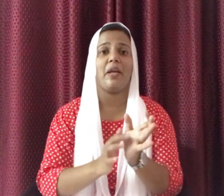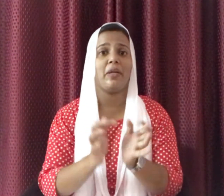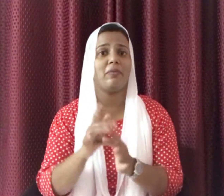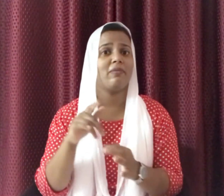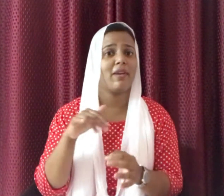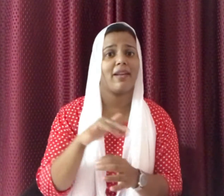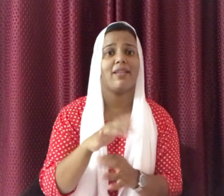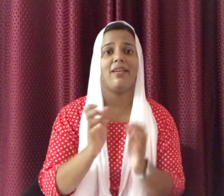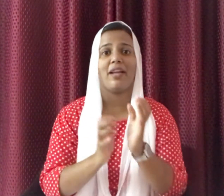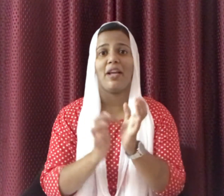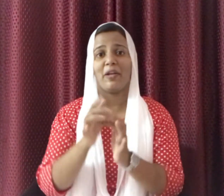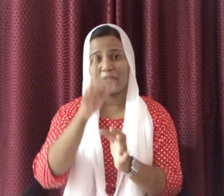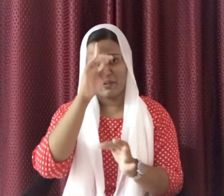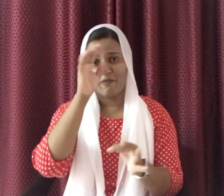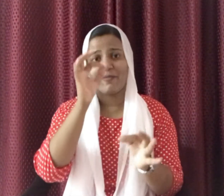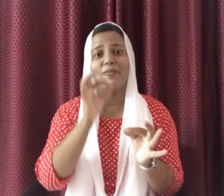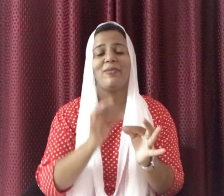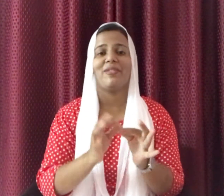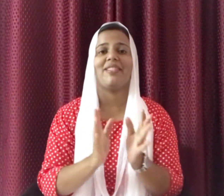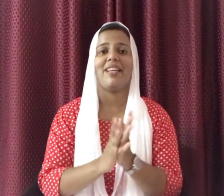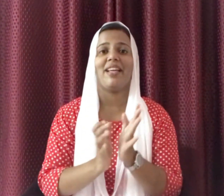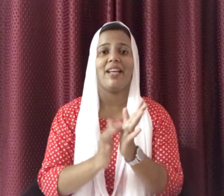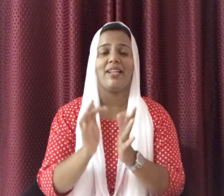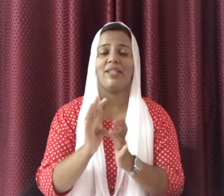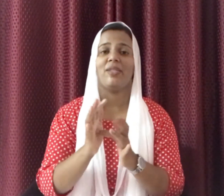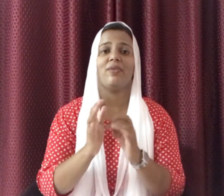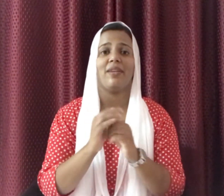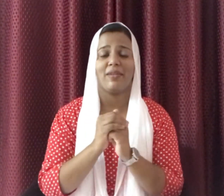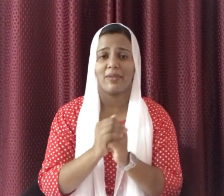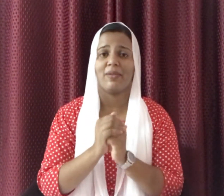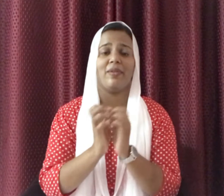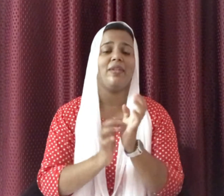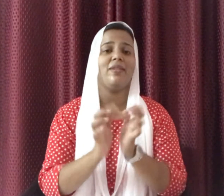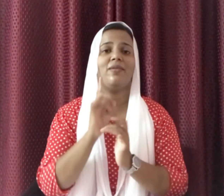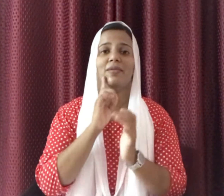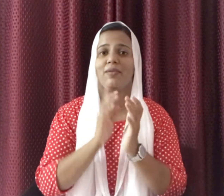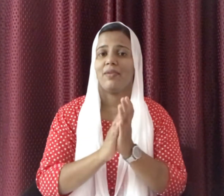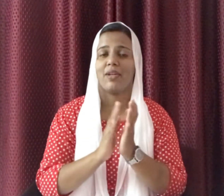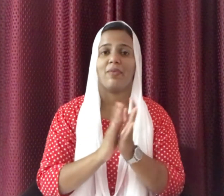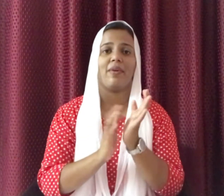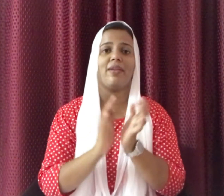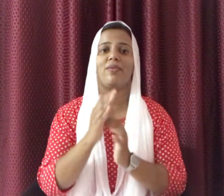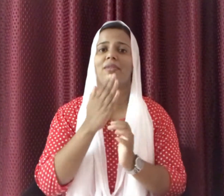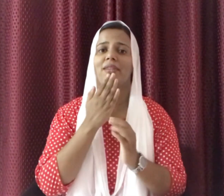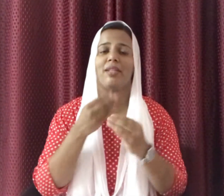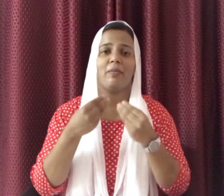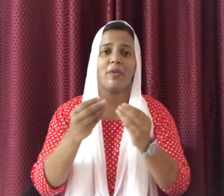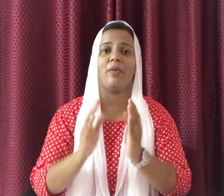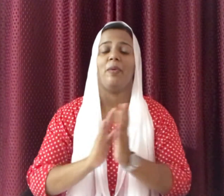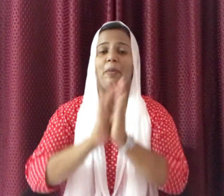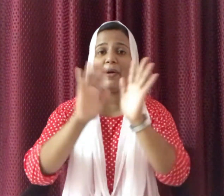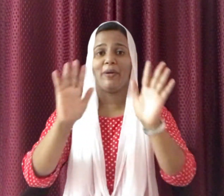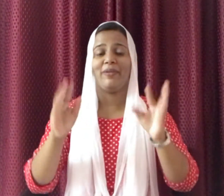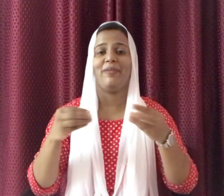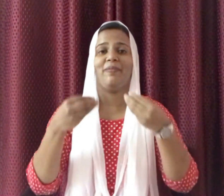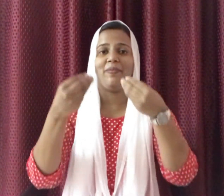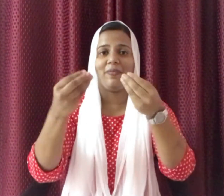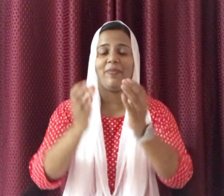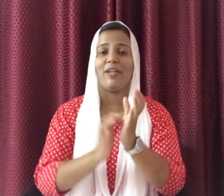പുലർത്തുവാൻ അങ്ങ് വിശ്വസ്തനാകിയാൽ സ്തോത്രം. അപ്പാ, അങ്ങേ ആരാധിക്കുന്നു, അപ്പാ അങ്ങേ സ്തുതിക്കുന്നു, അപ്പാ അങ്ങേക്ക് നന്ദി പറയുന്നു, അങ്ങേക്ക് മഹത്വം കരയിരുന്ന കർത്താവേ. അങ്ങ്